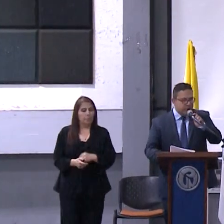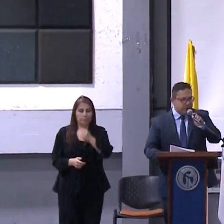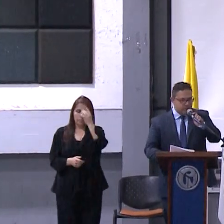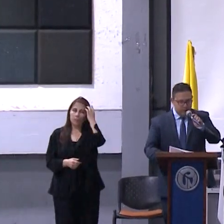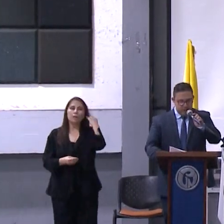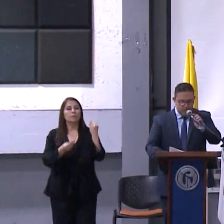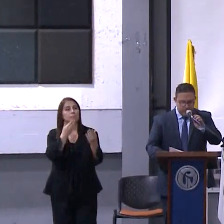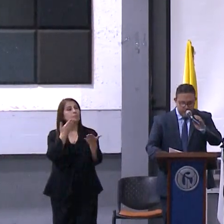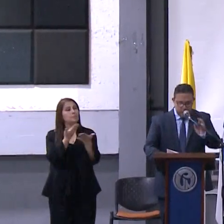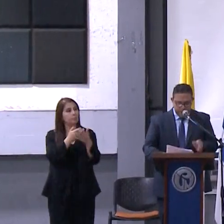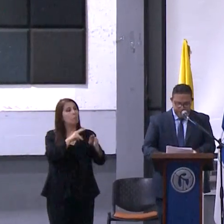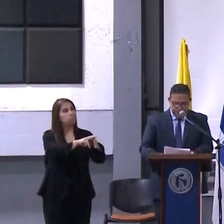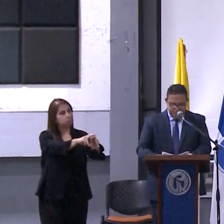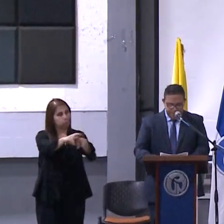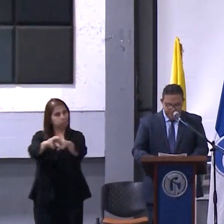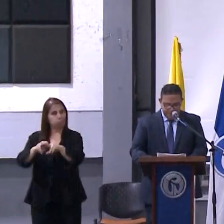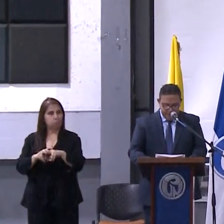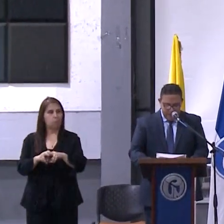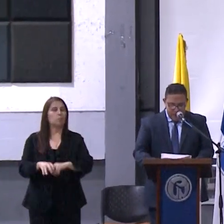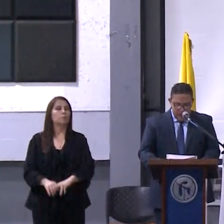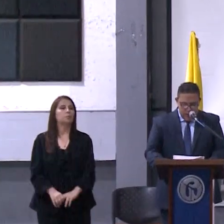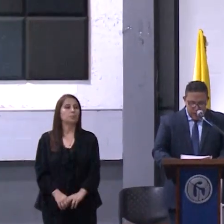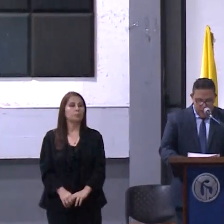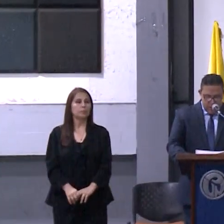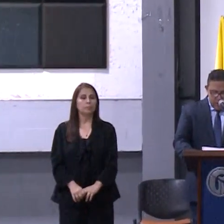muchas gracias pueden tomar asiento